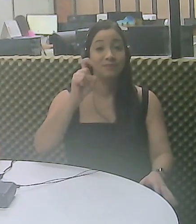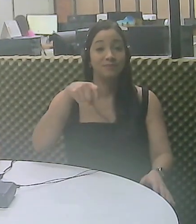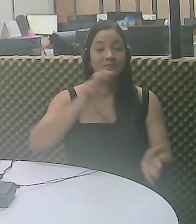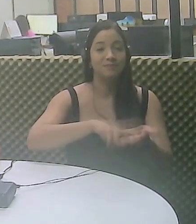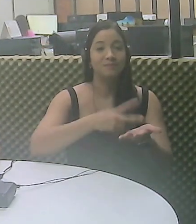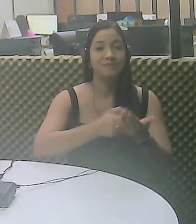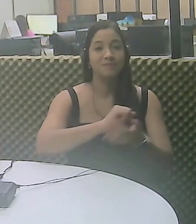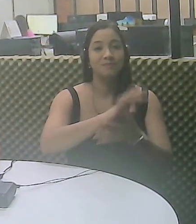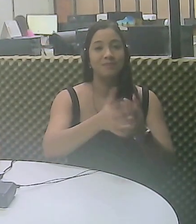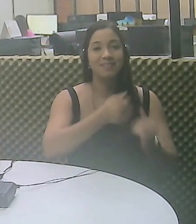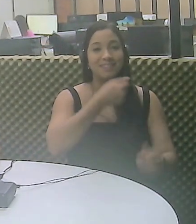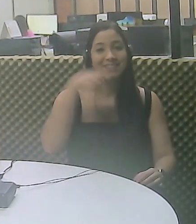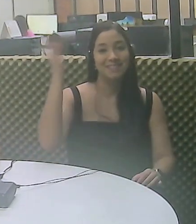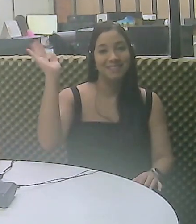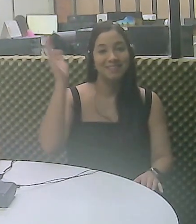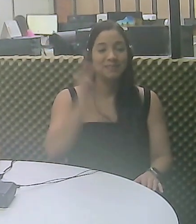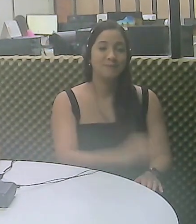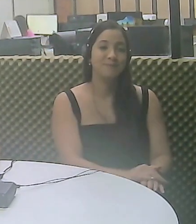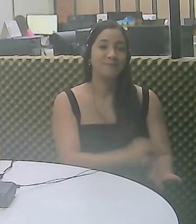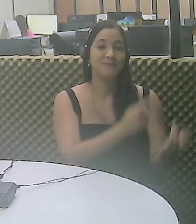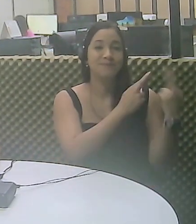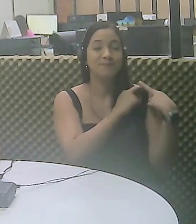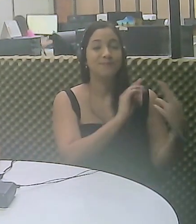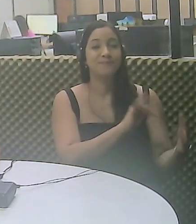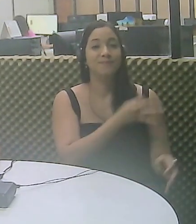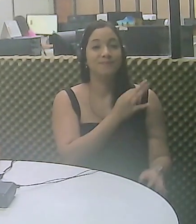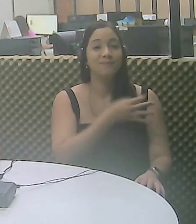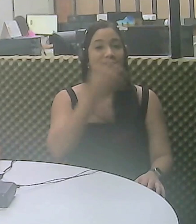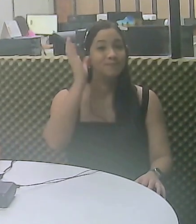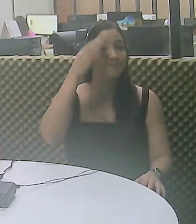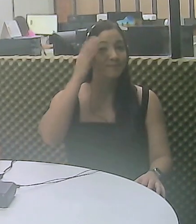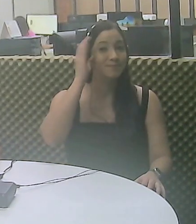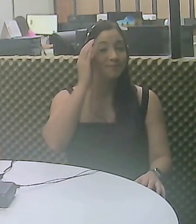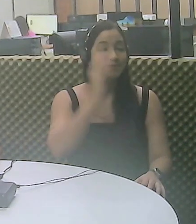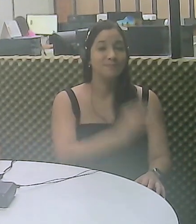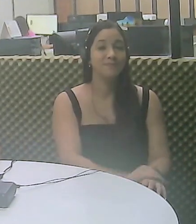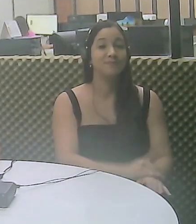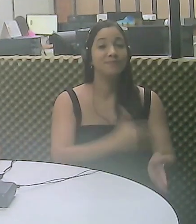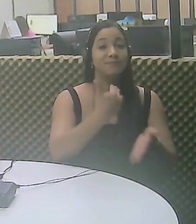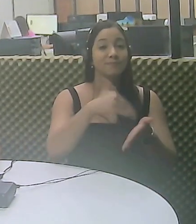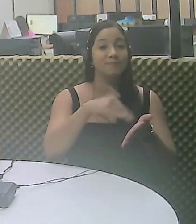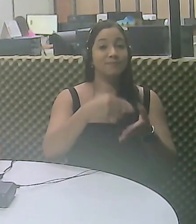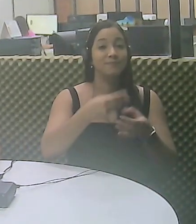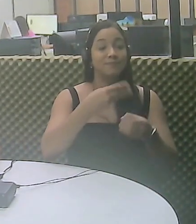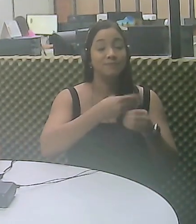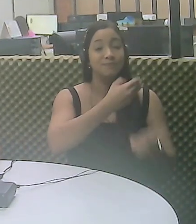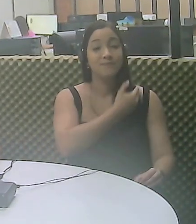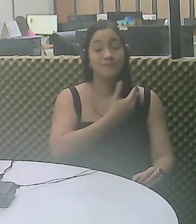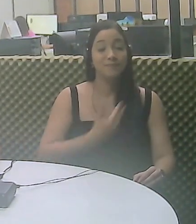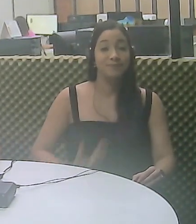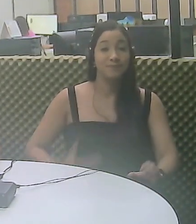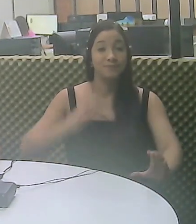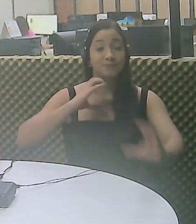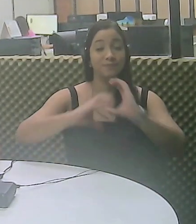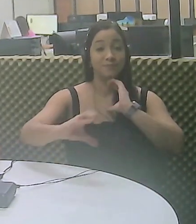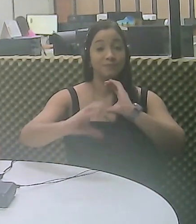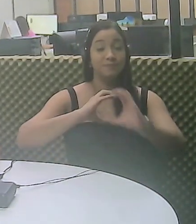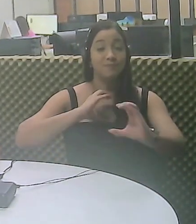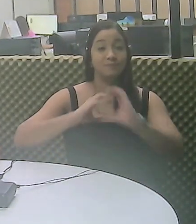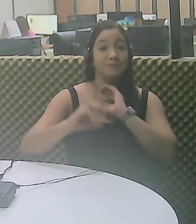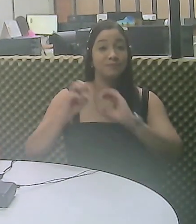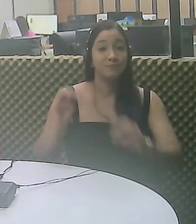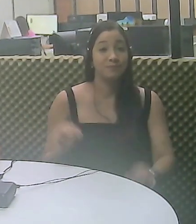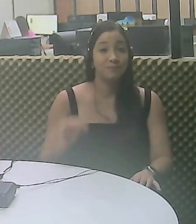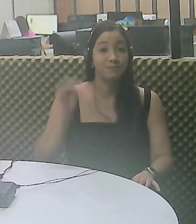Rocha. Tradução em Libras, Amanda Valentim. Responsável técnico, Cristiano Silva. Secretário Municipal de Governo